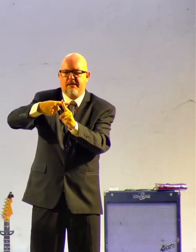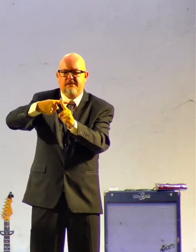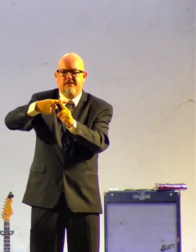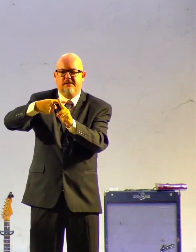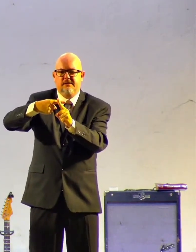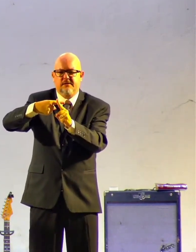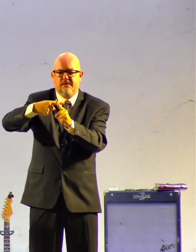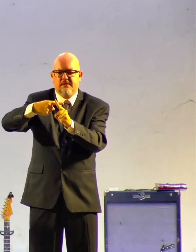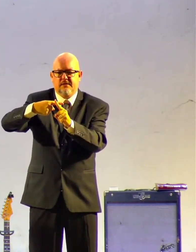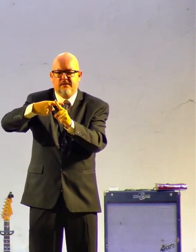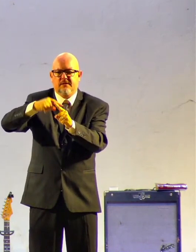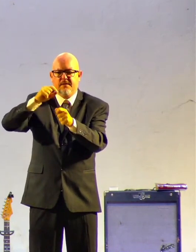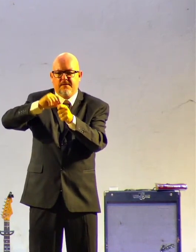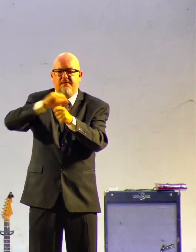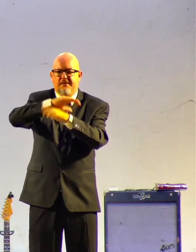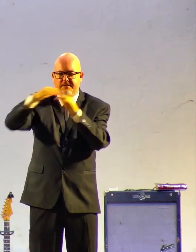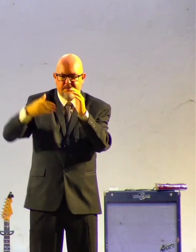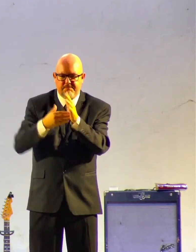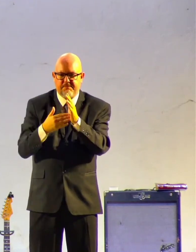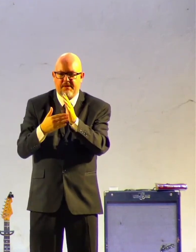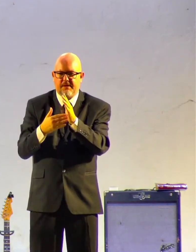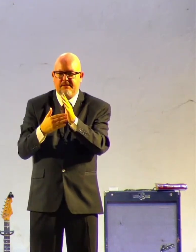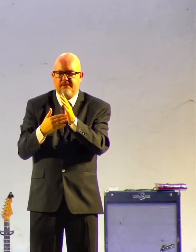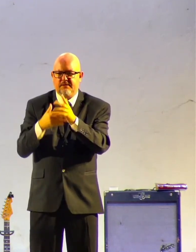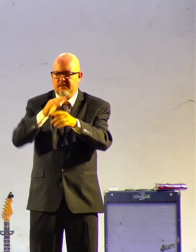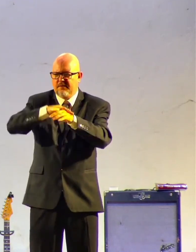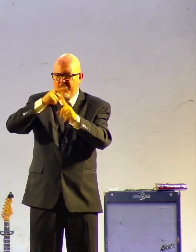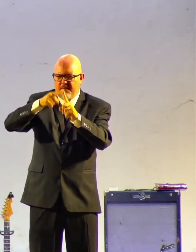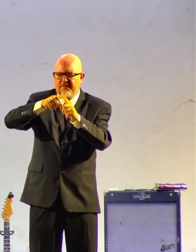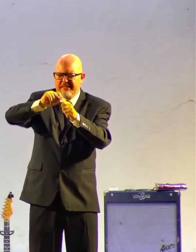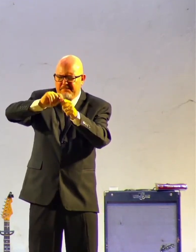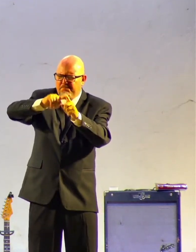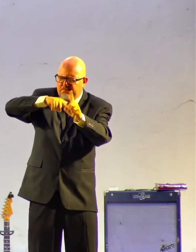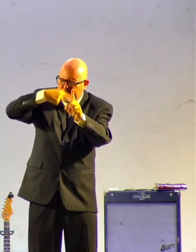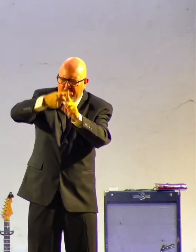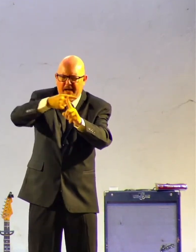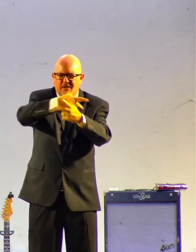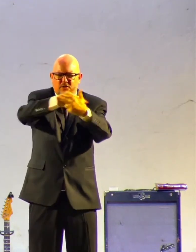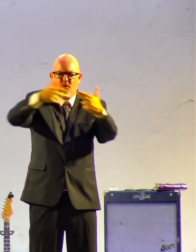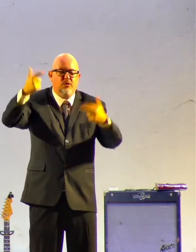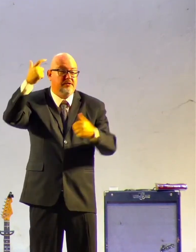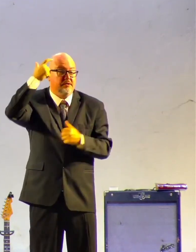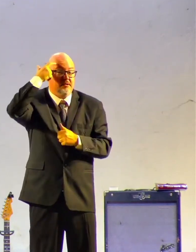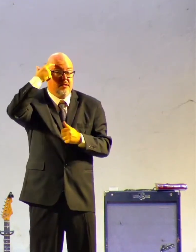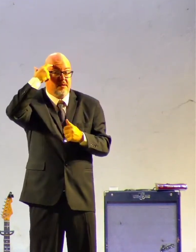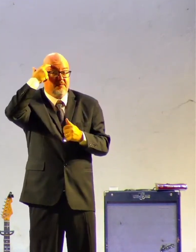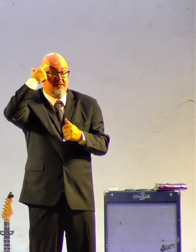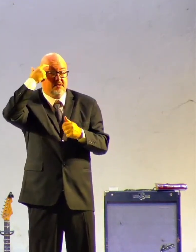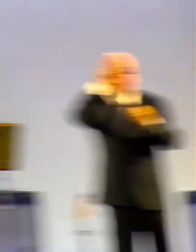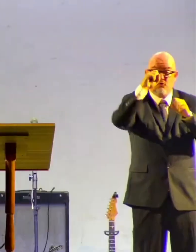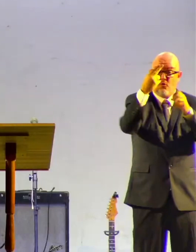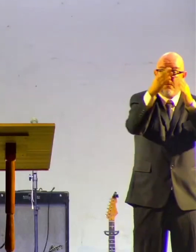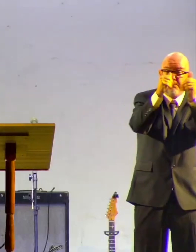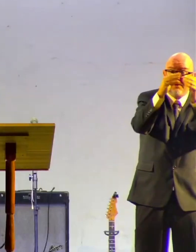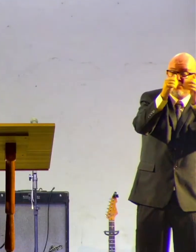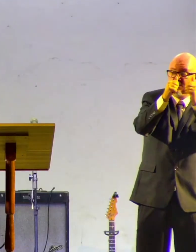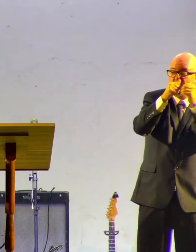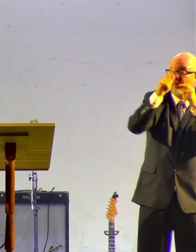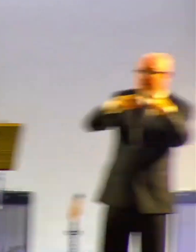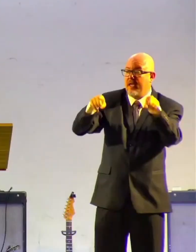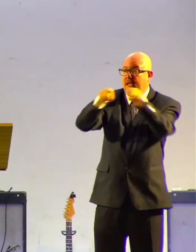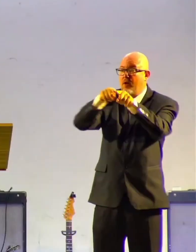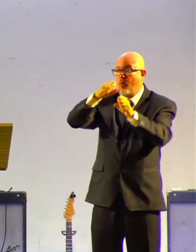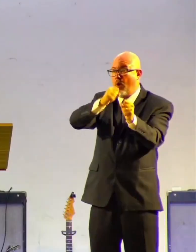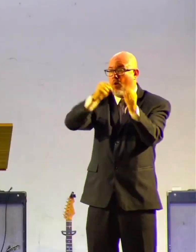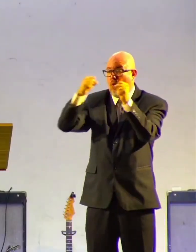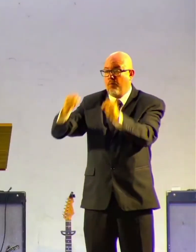mais, mas para fazer infinitamente mais, do que tudo quanto pedimos, ou pensamos, conforme o